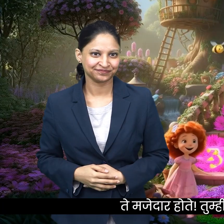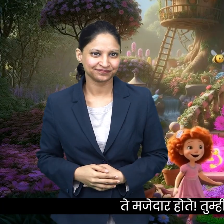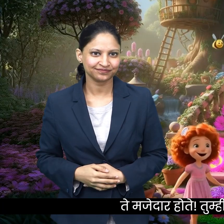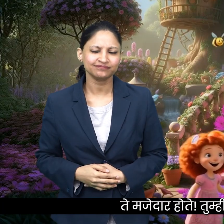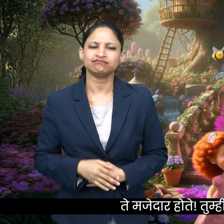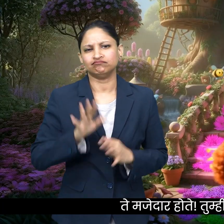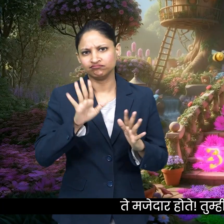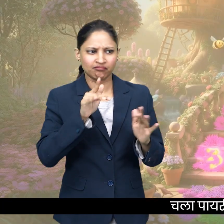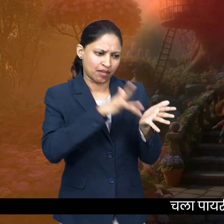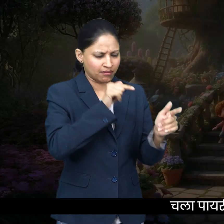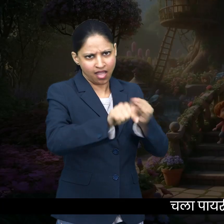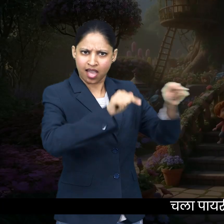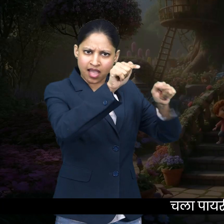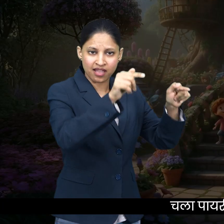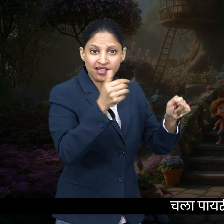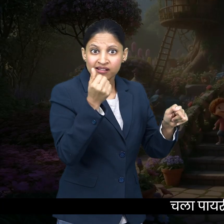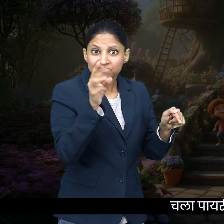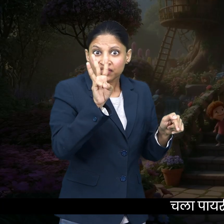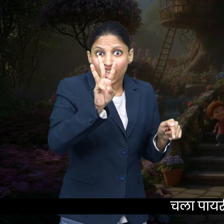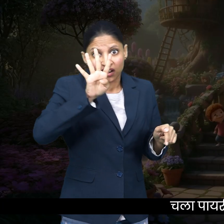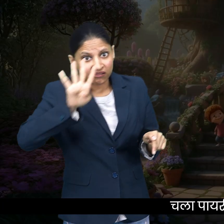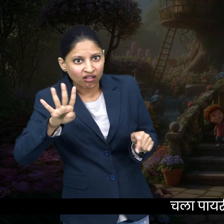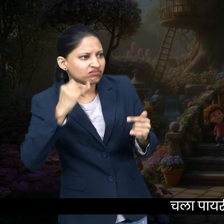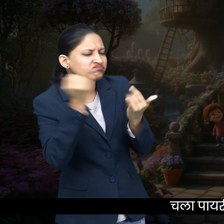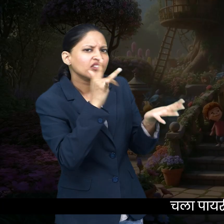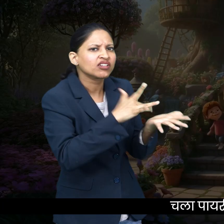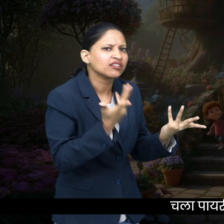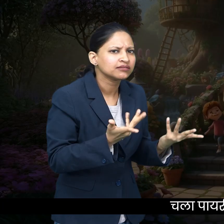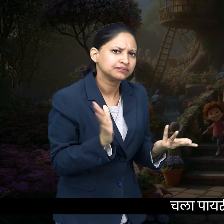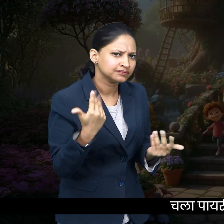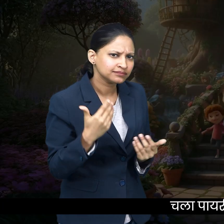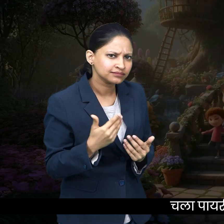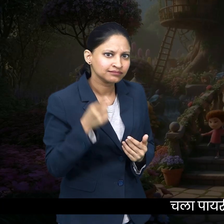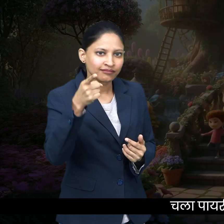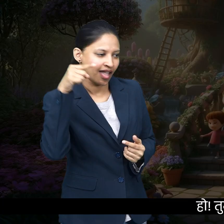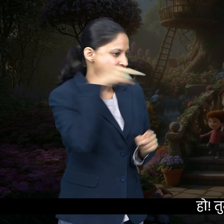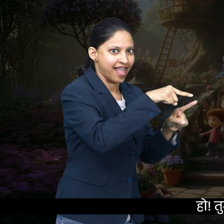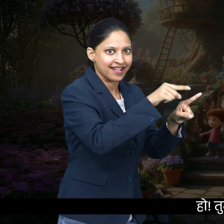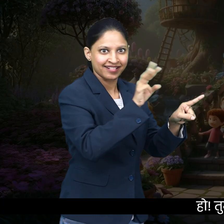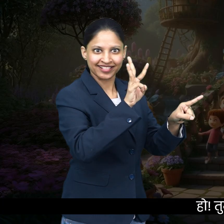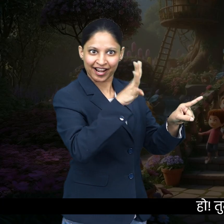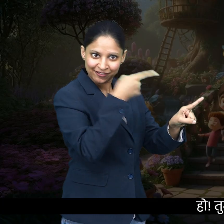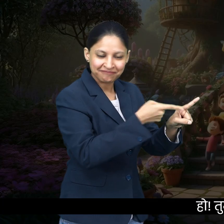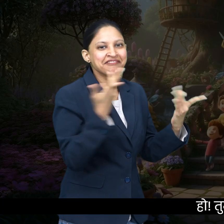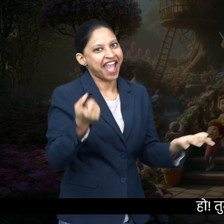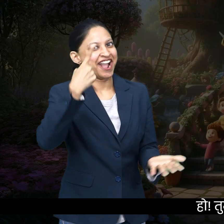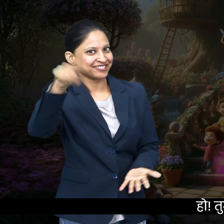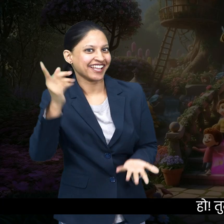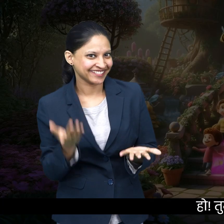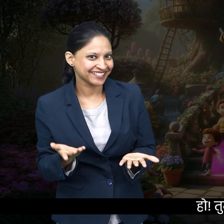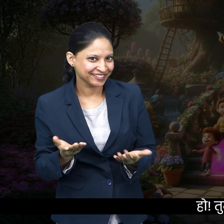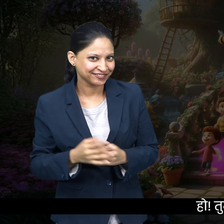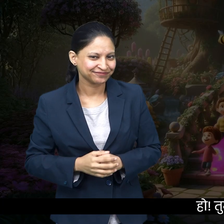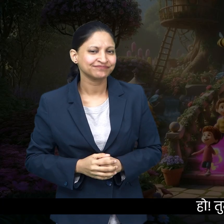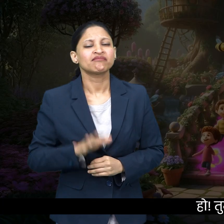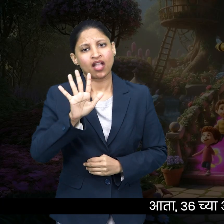चढलात. चला पायरी क्रमांक 34 शोधूया. हो, तुम्हाला